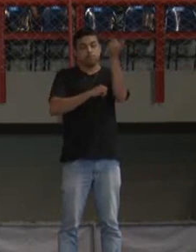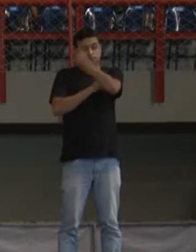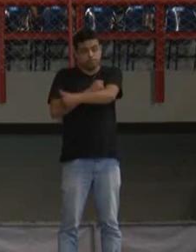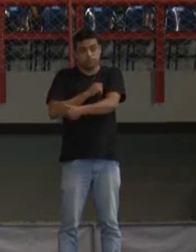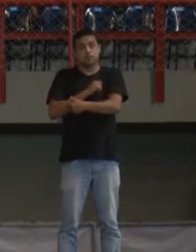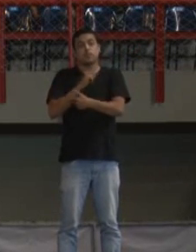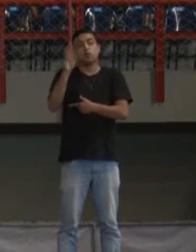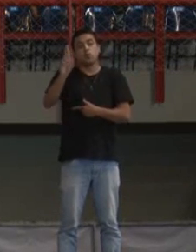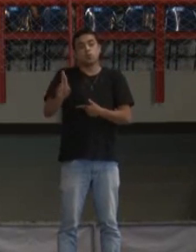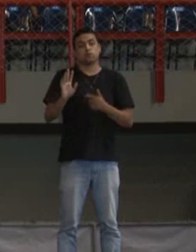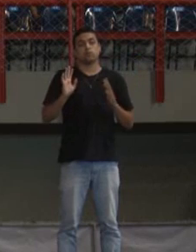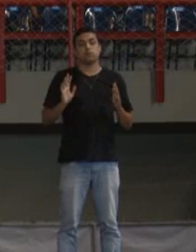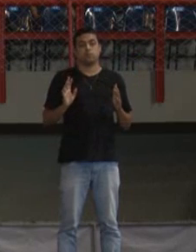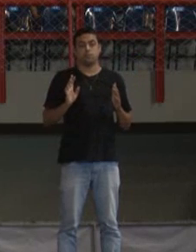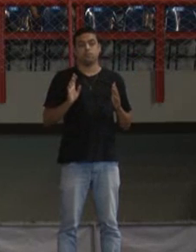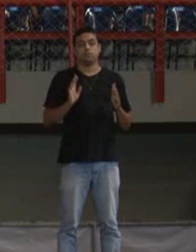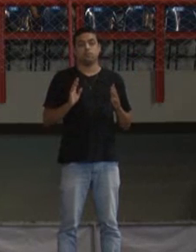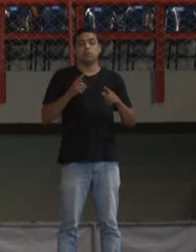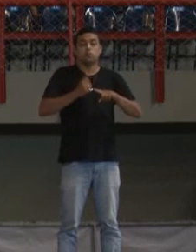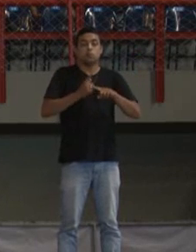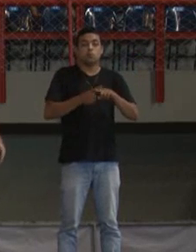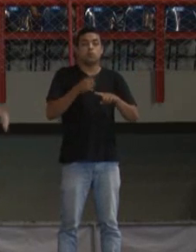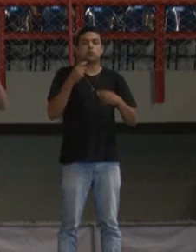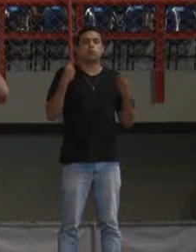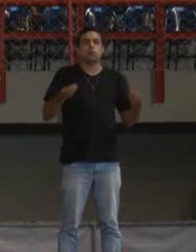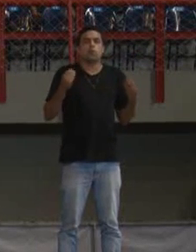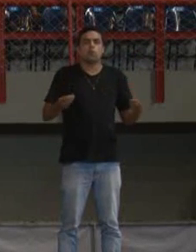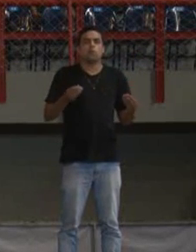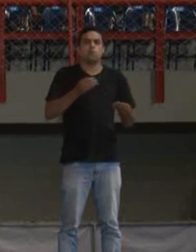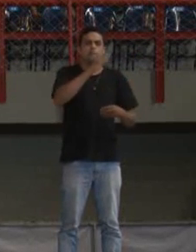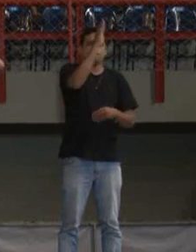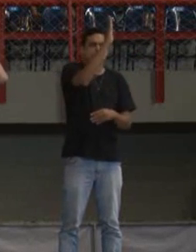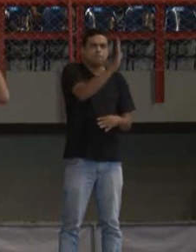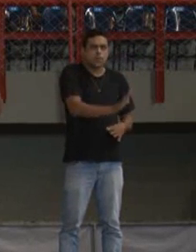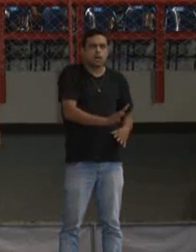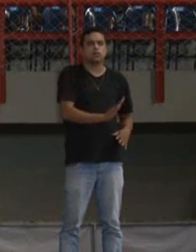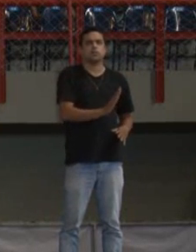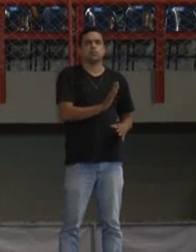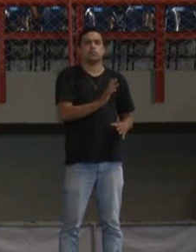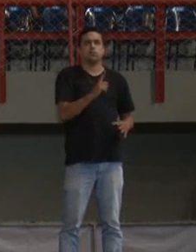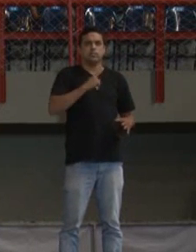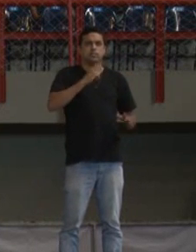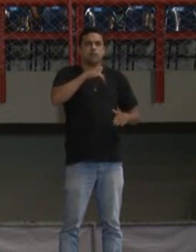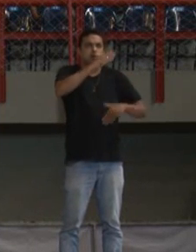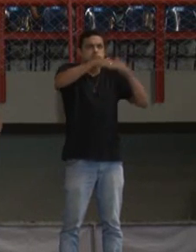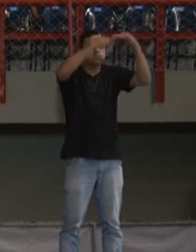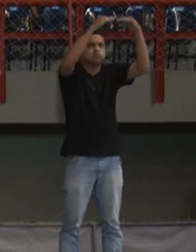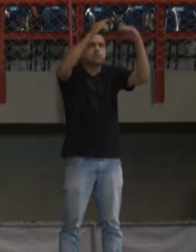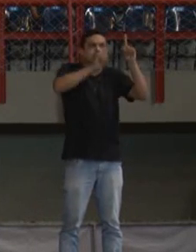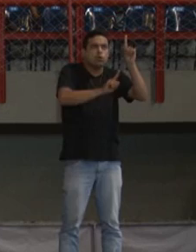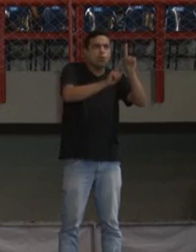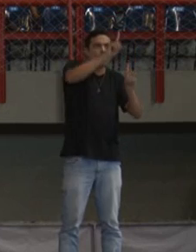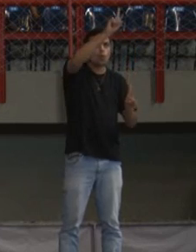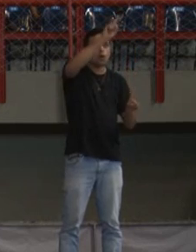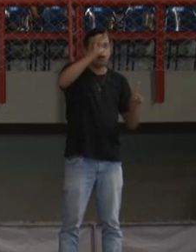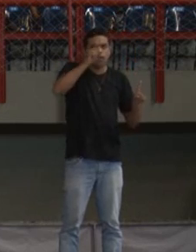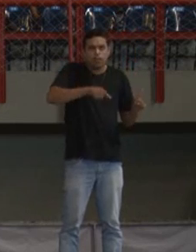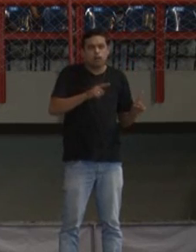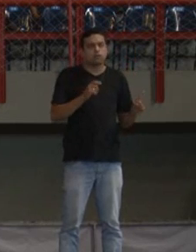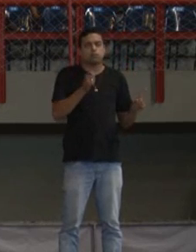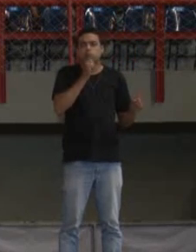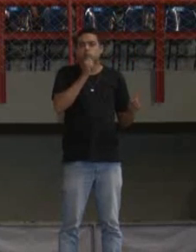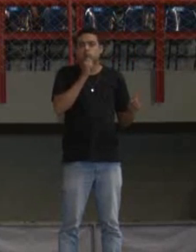da Rússia. Gustavo, quer dizer que o Brasil está crescendo? O